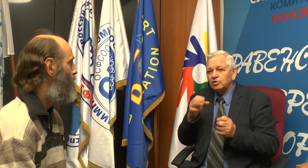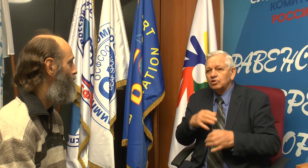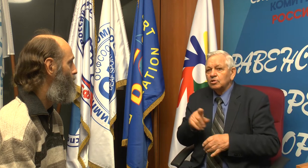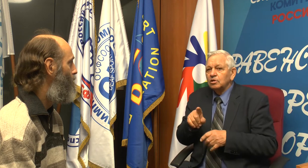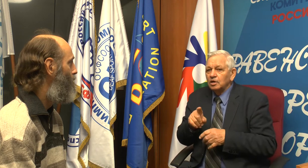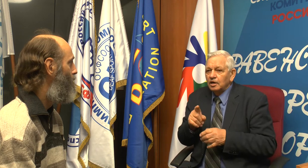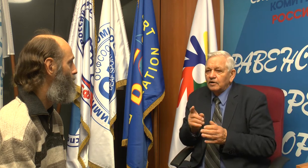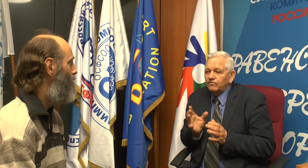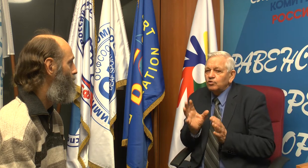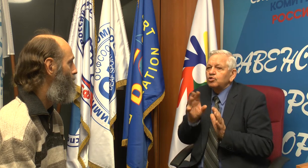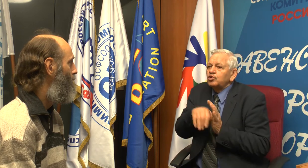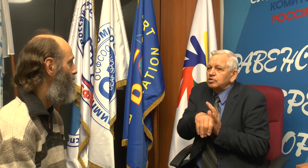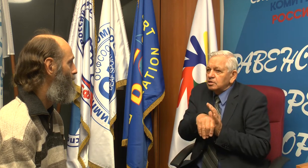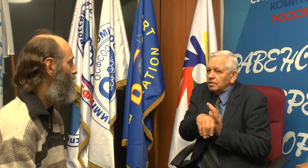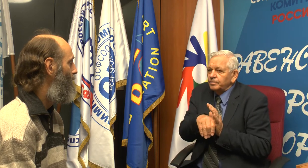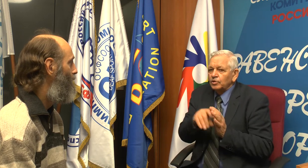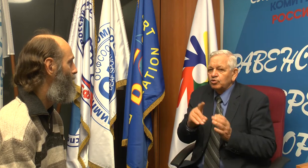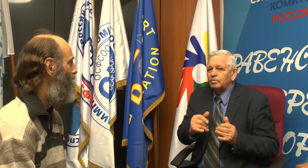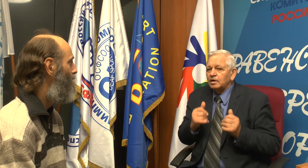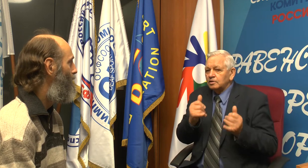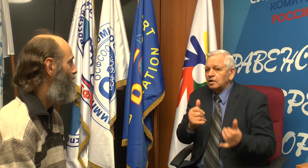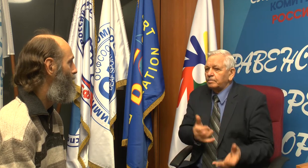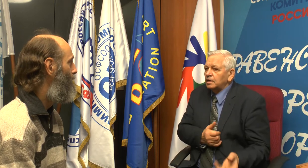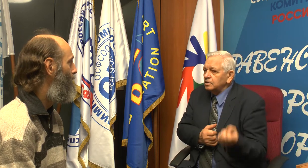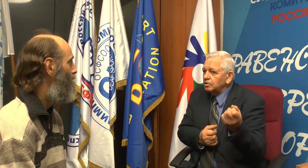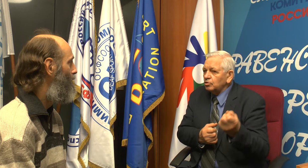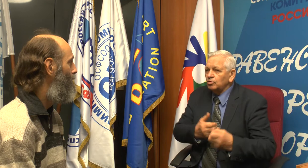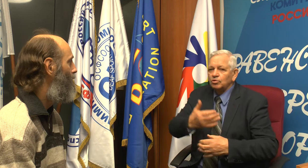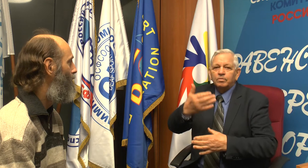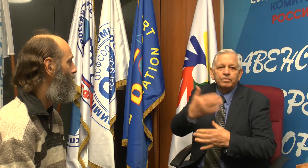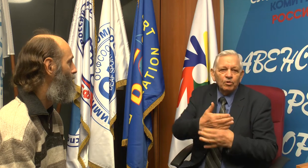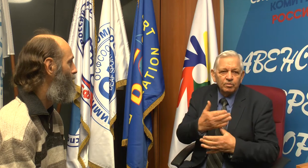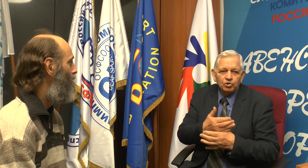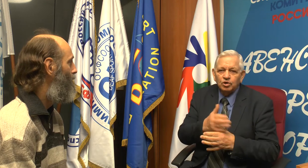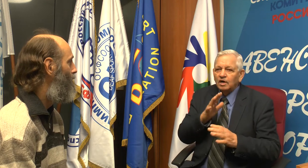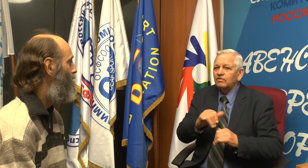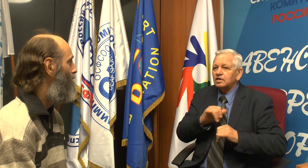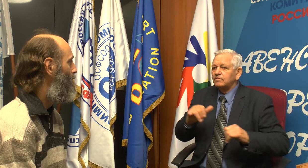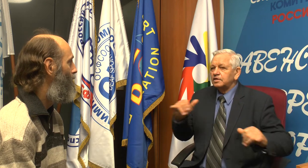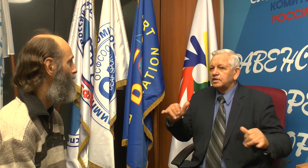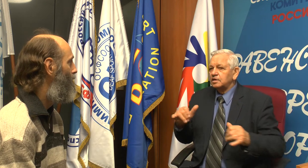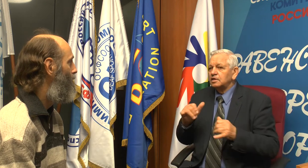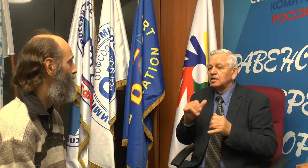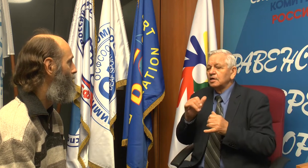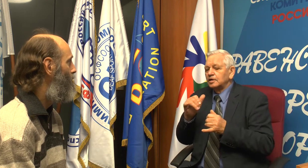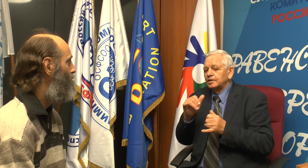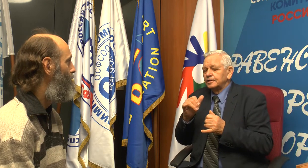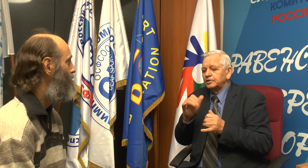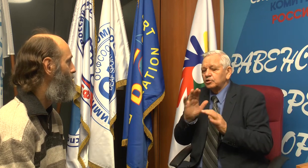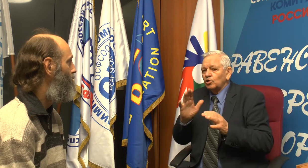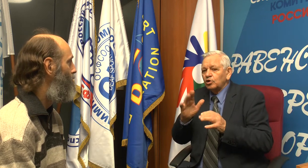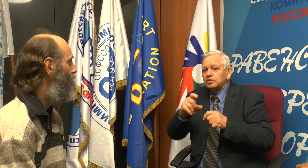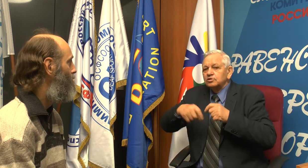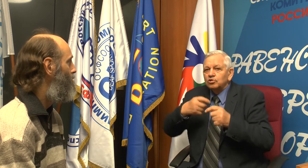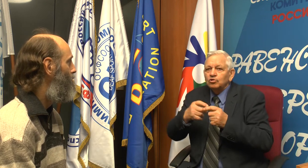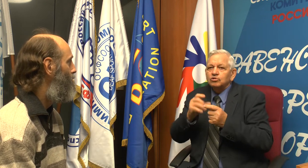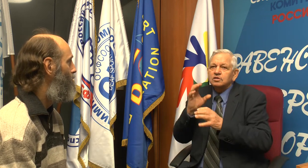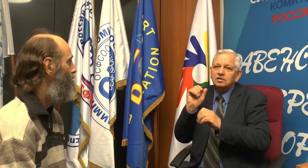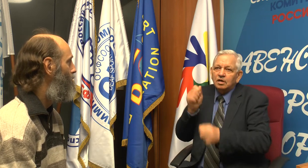решил включиться, чтобы оказать поддержку, помощь в развитии не только дзюдо, самбо